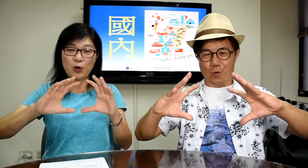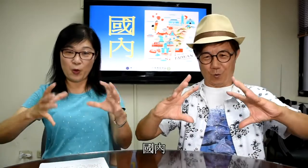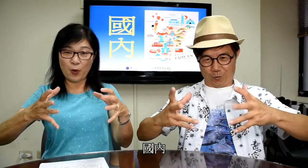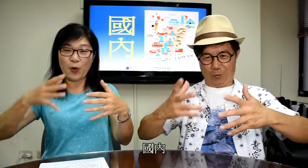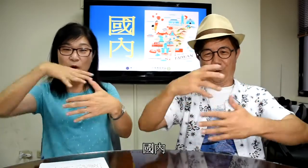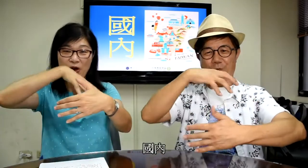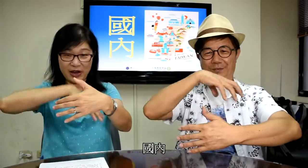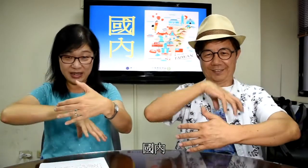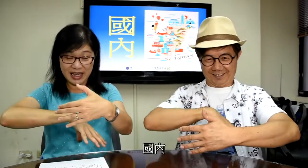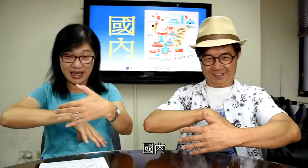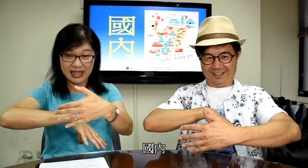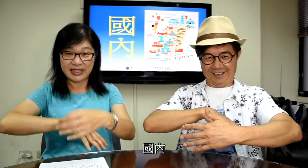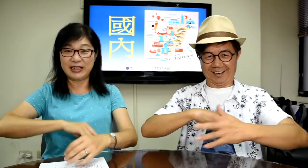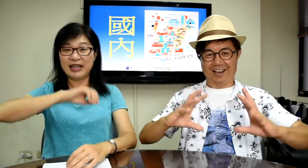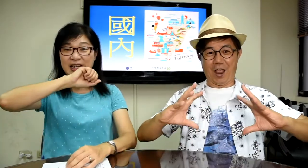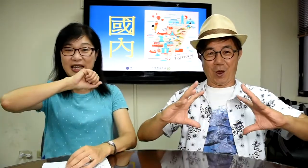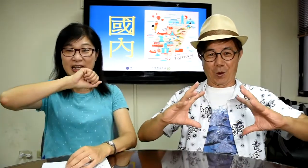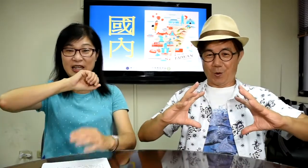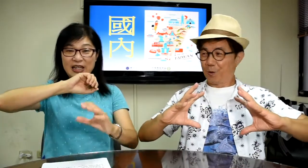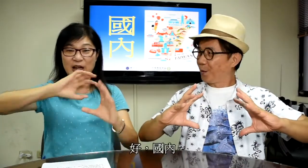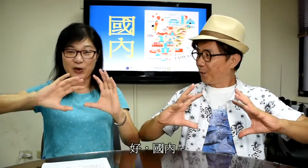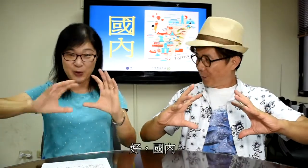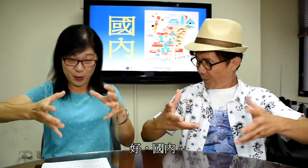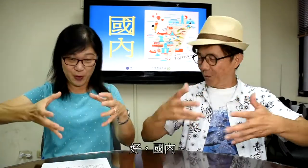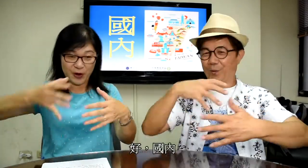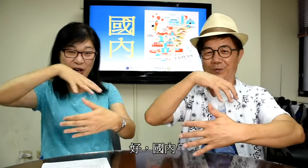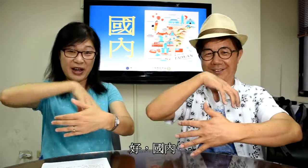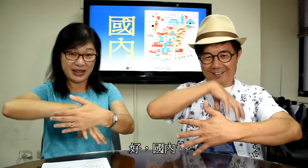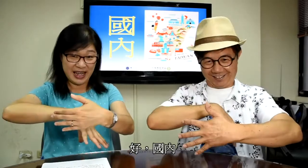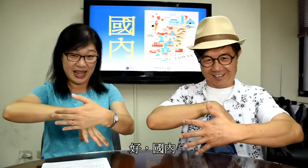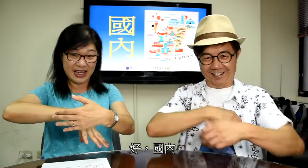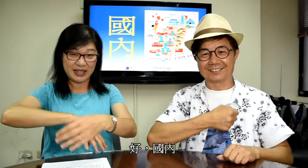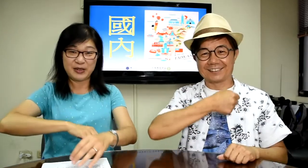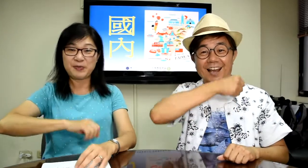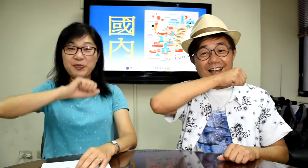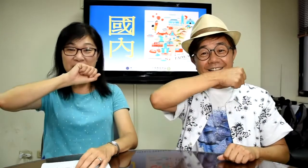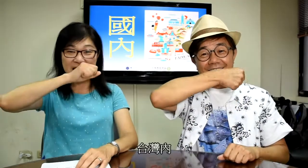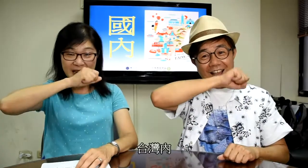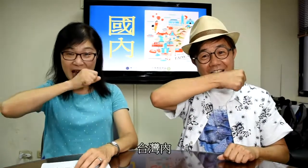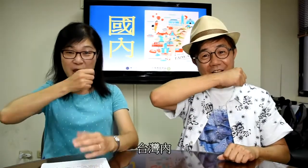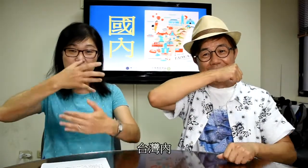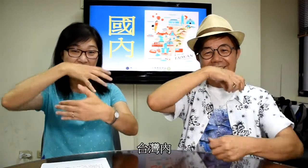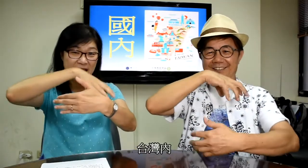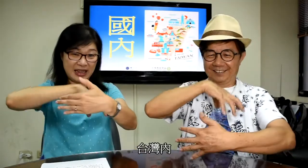国内，好，国内，台湾